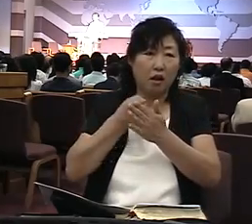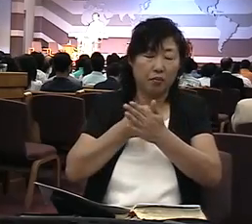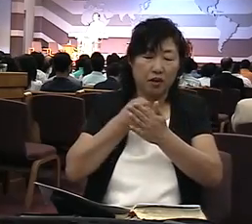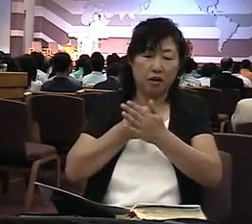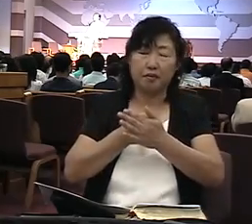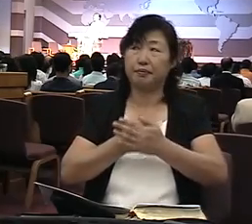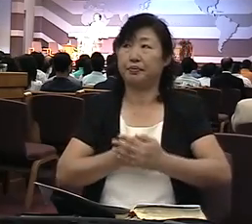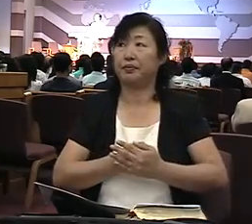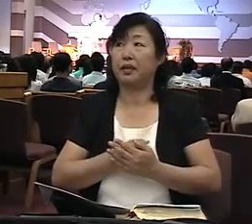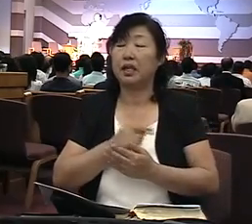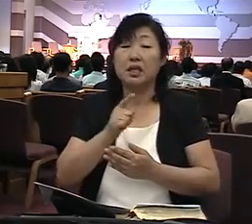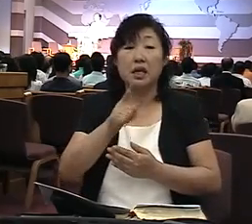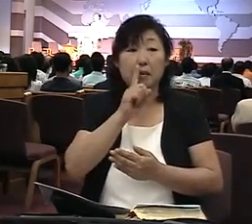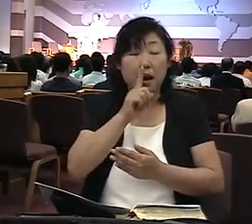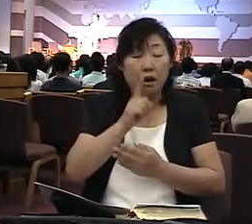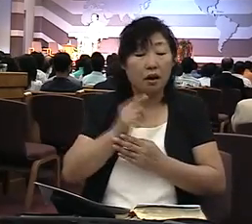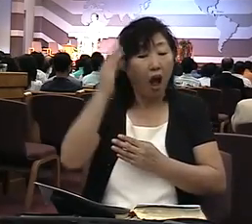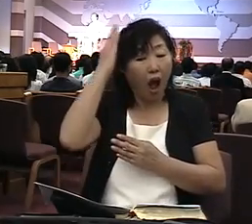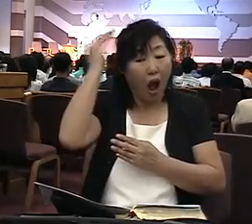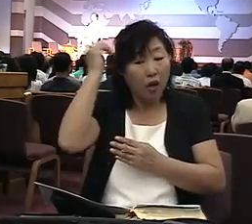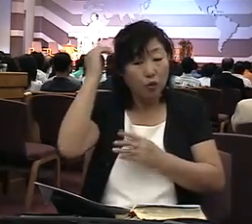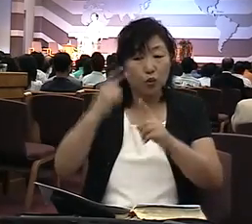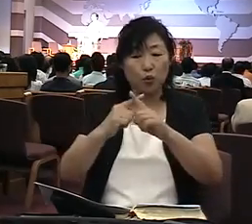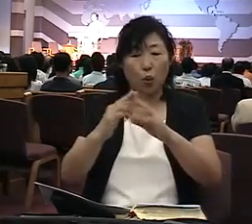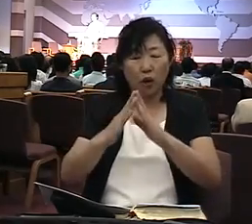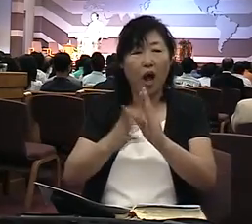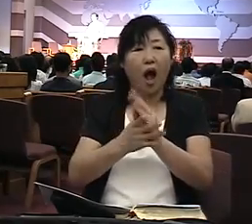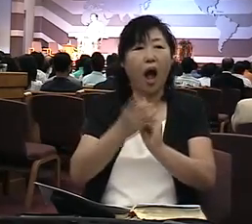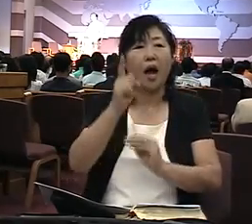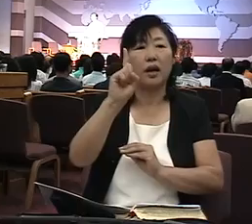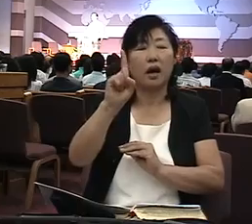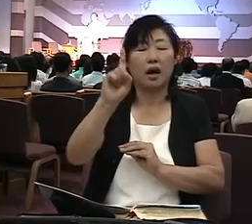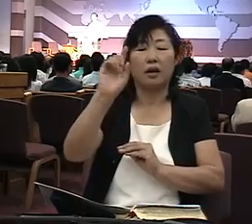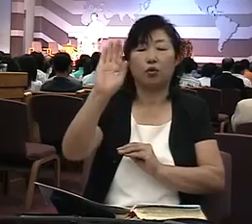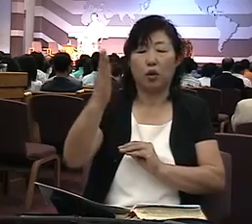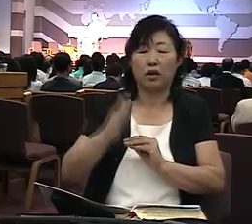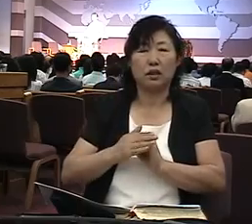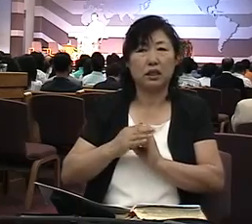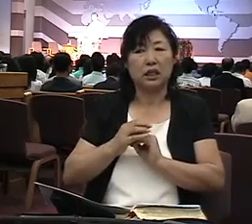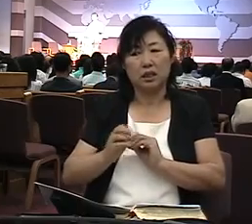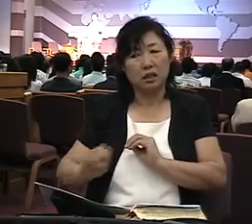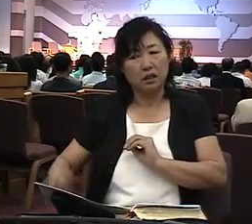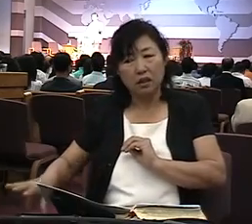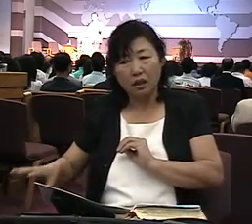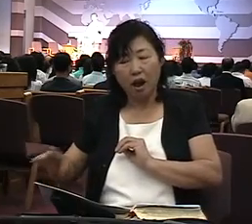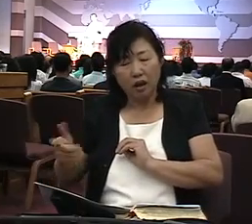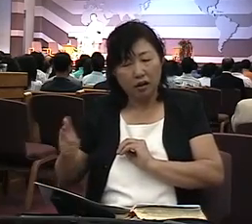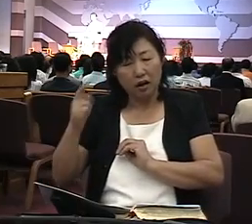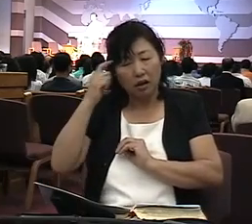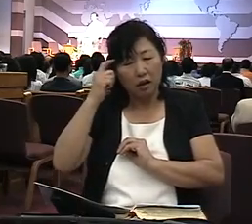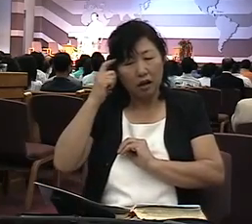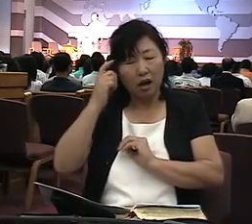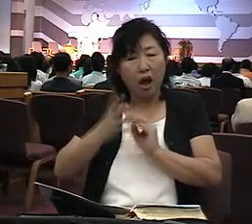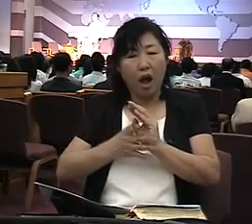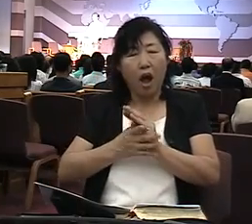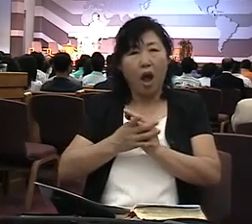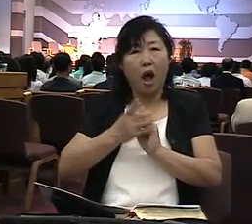그 말은 한국교회가 하나 되는 것을 잃은 것이 아닌가, 하나가 되지 못하기 때문에 그런 것이 아닌가